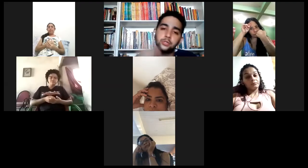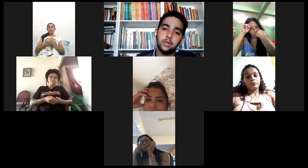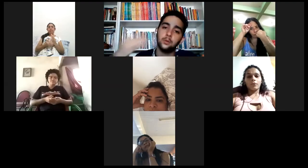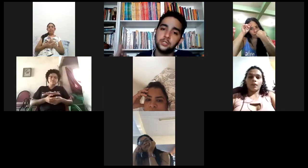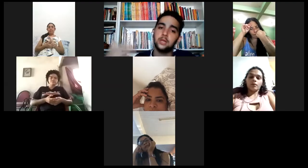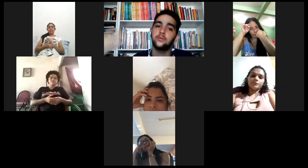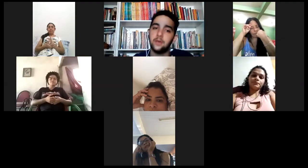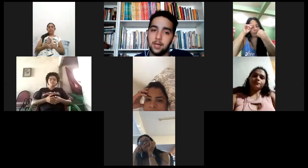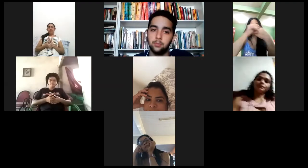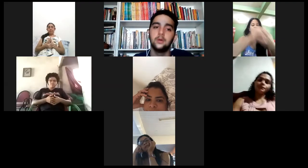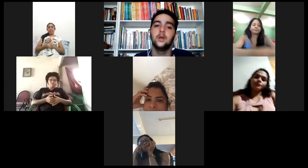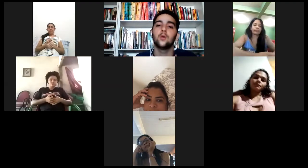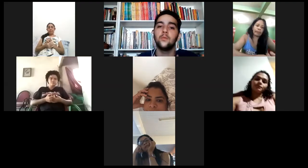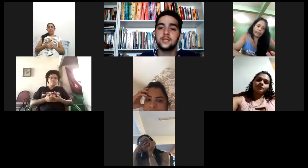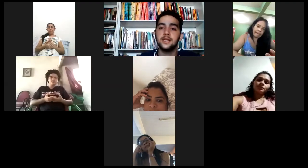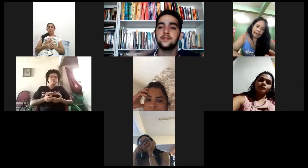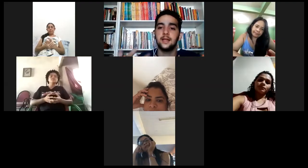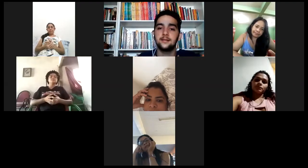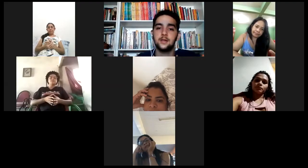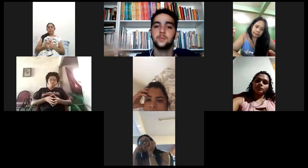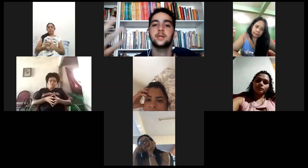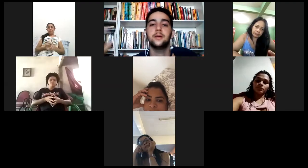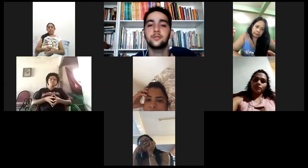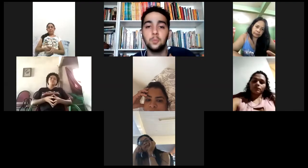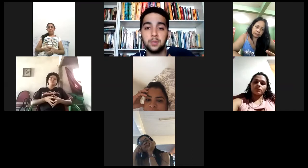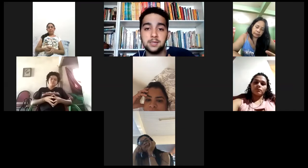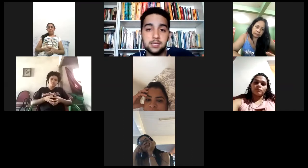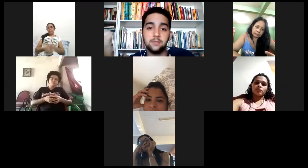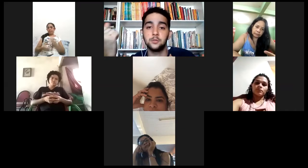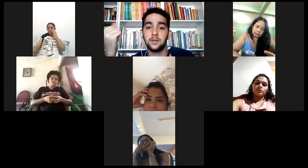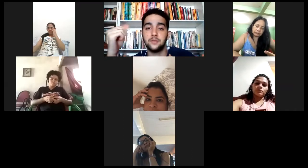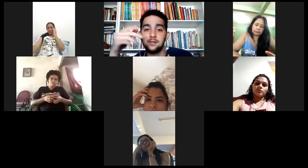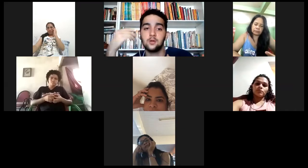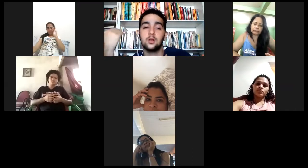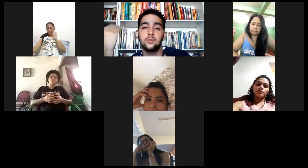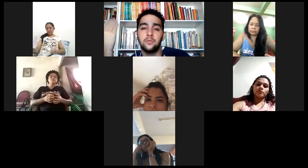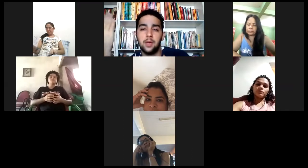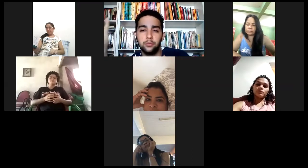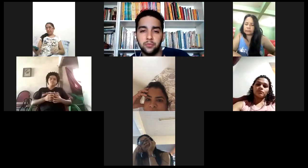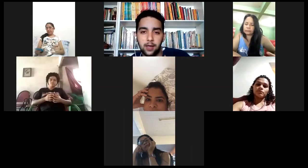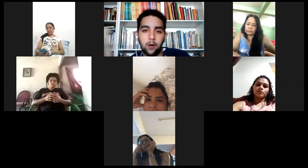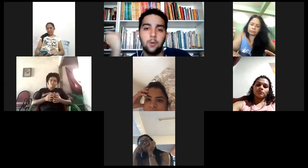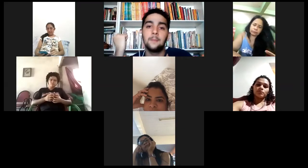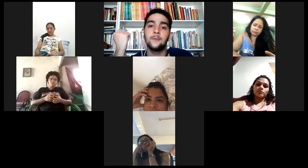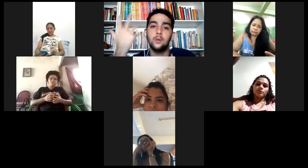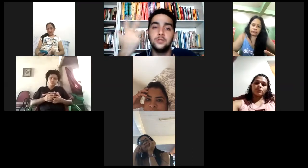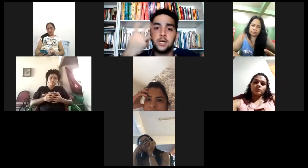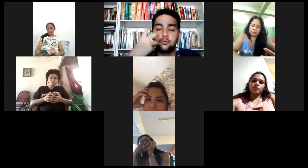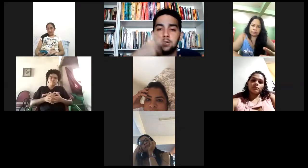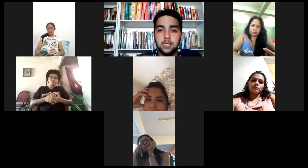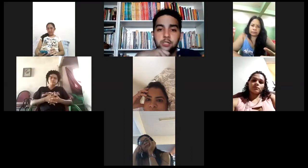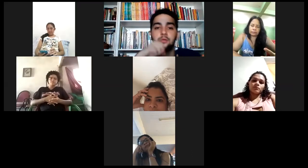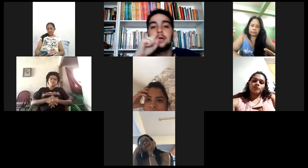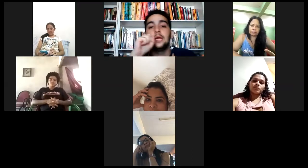do sujeito-objeto-verbo, como você deve sinalizar de uma maneira mais compreensível, de preferência colocando o verbo no final, o